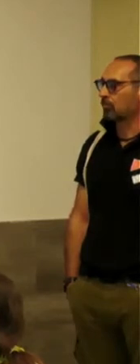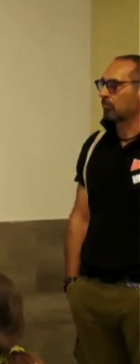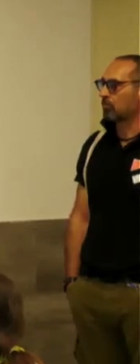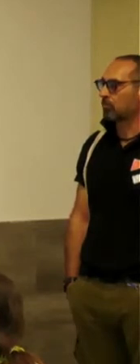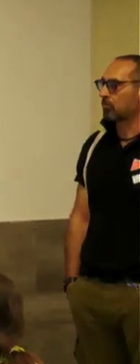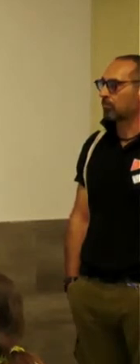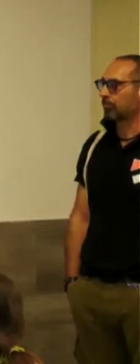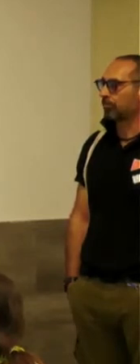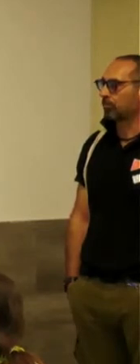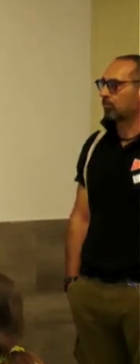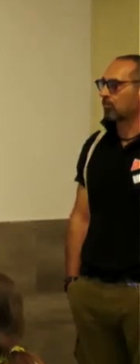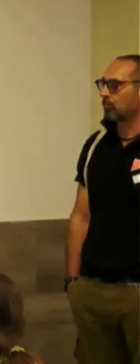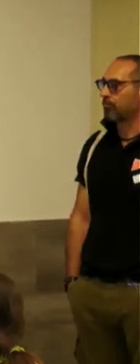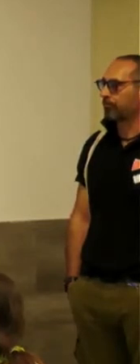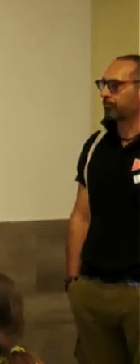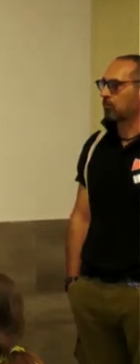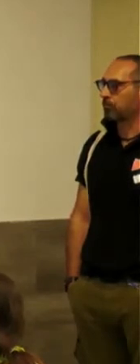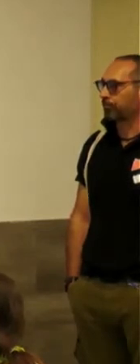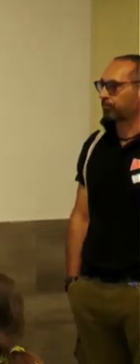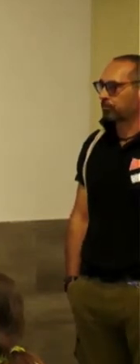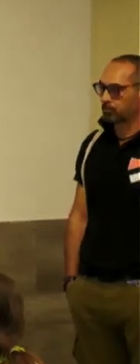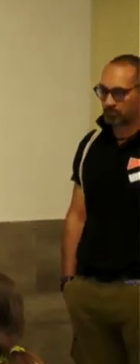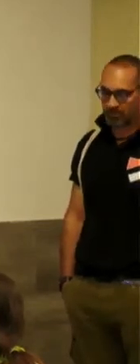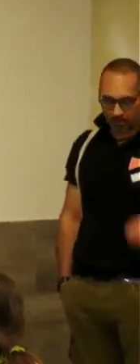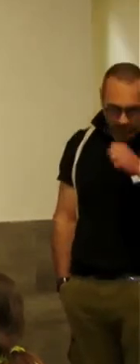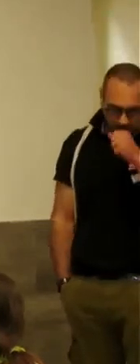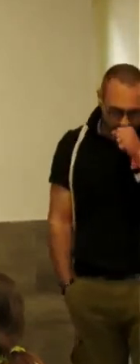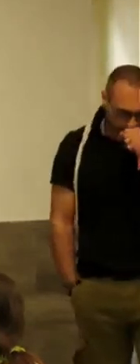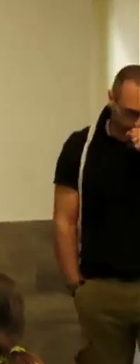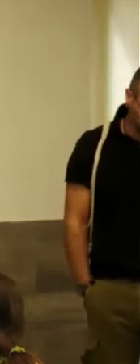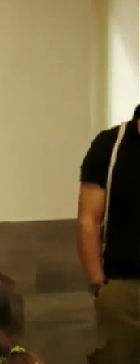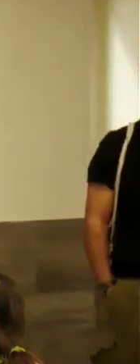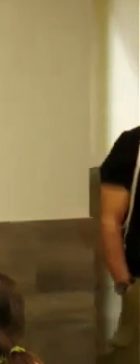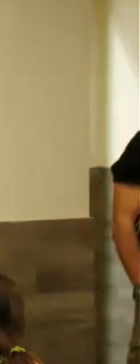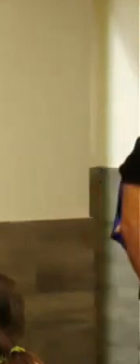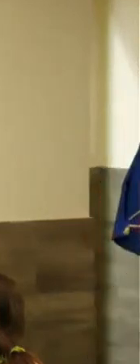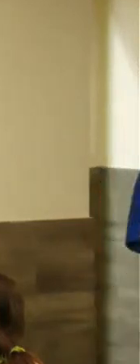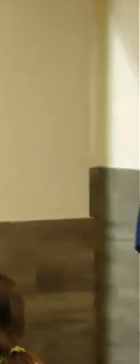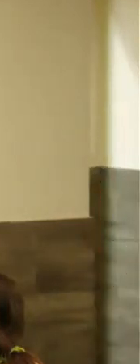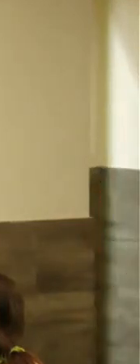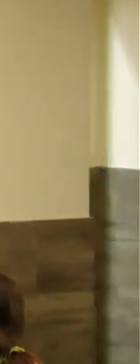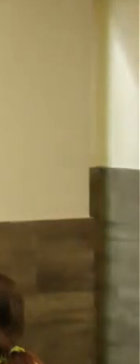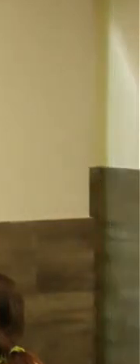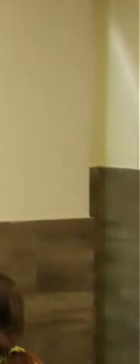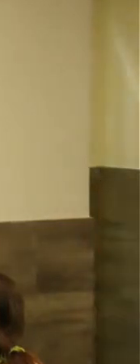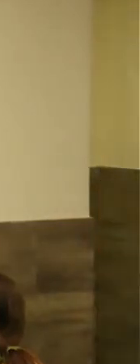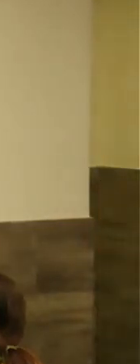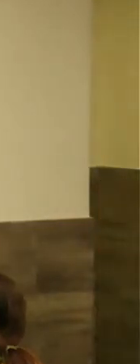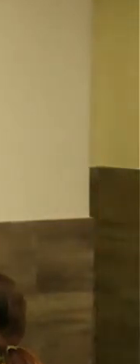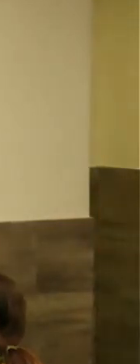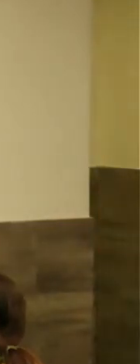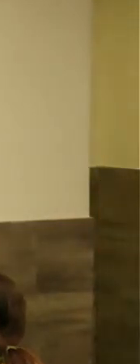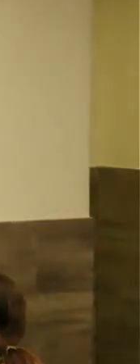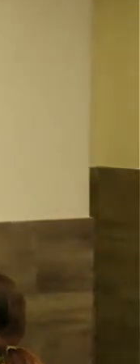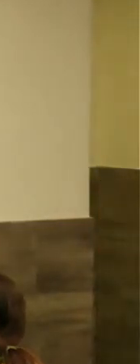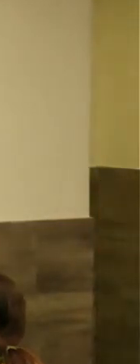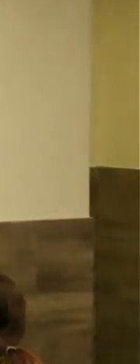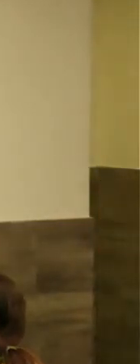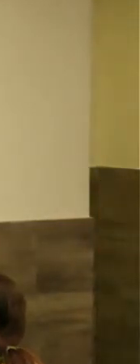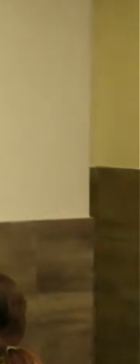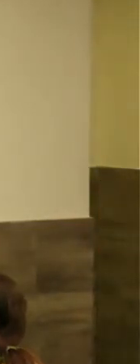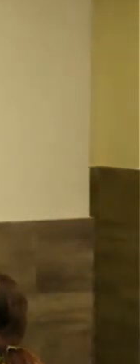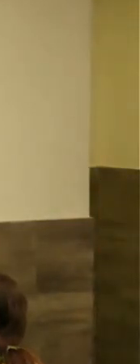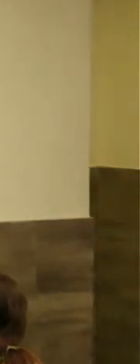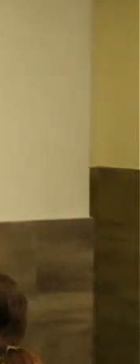con la triennale in lettere potresti accedere a storia e società, purché tu nel percorso di lettere abbia fatto degli esami